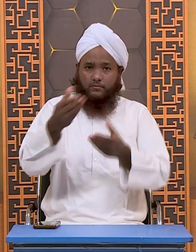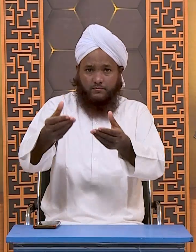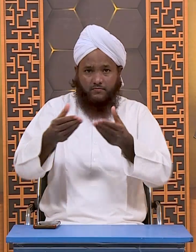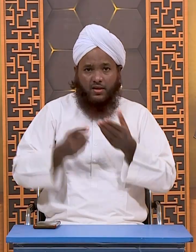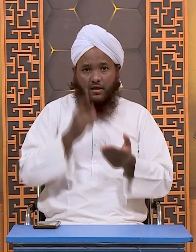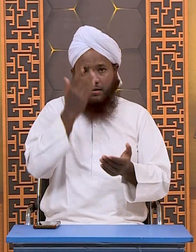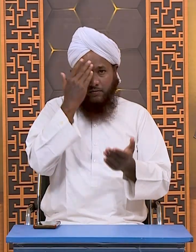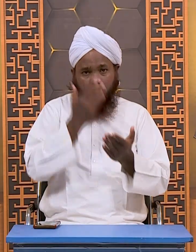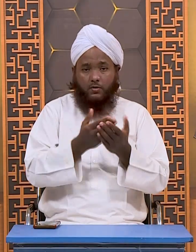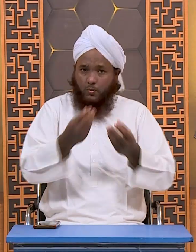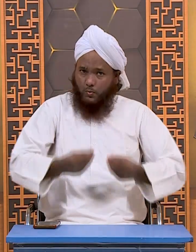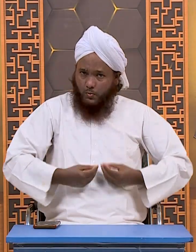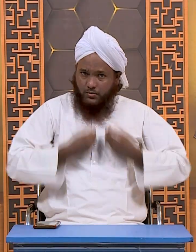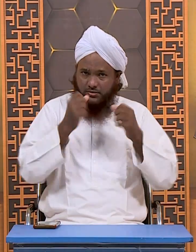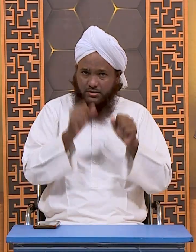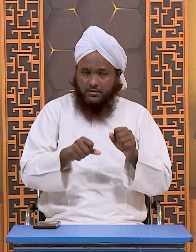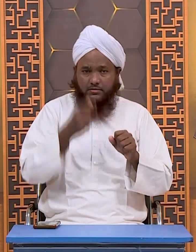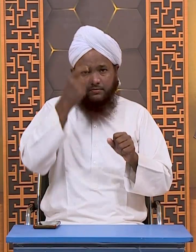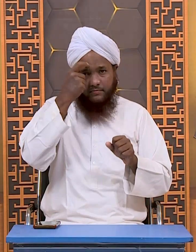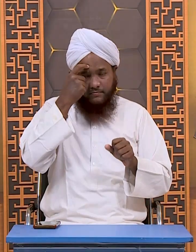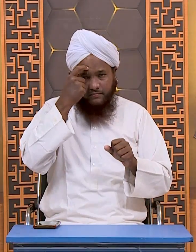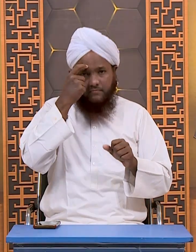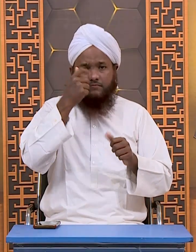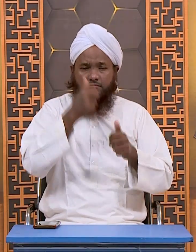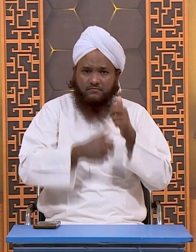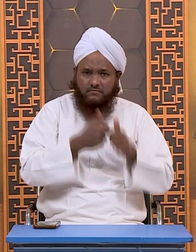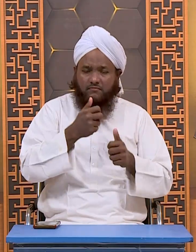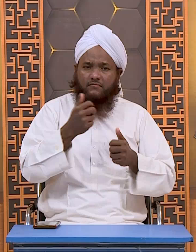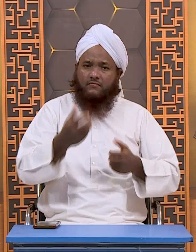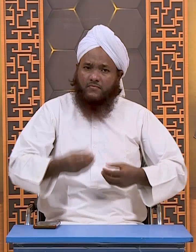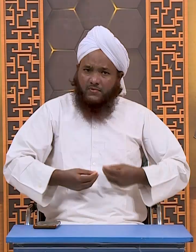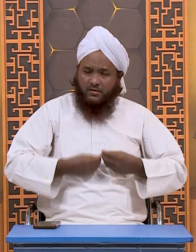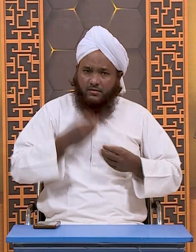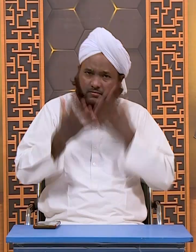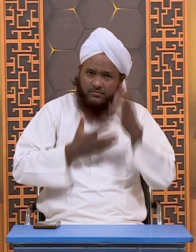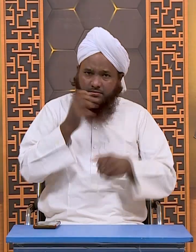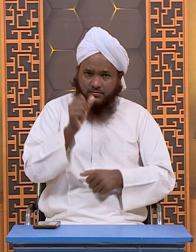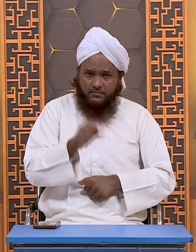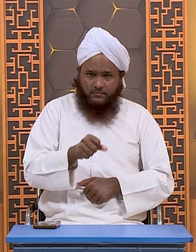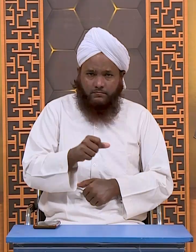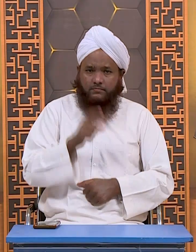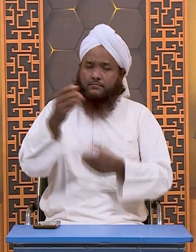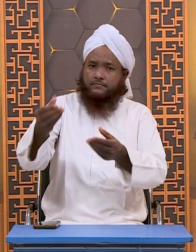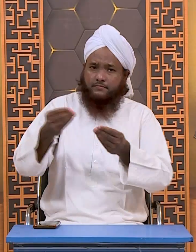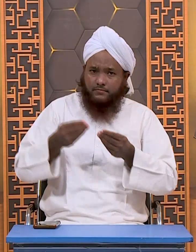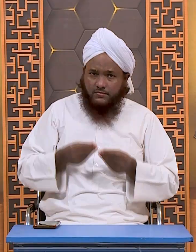चाहे वो खुशी की सूरत में, गम की सूरत में, नेमत के मिलने की सूरत में, नेमत के छिन जाने की सूरत में, जो भी मामला आपके